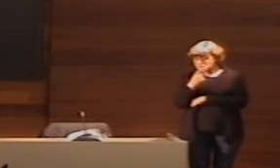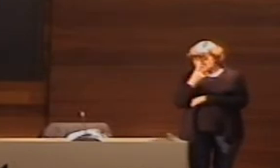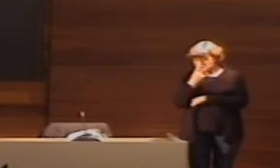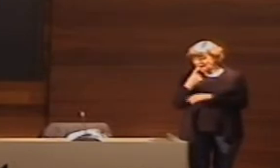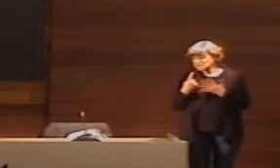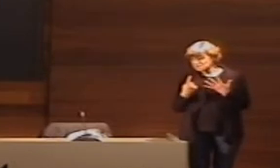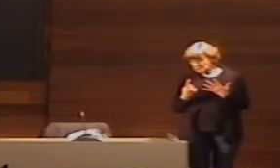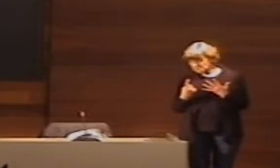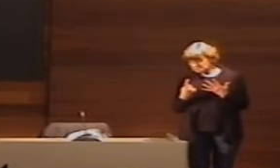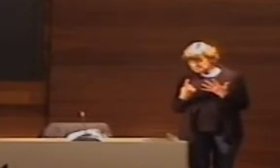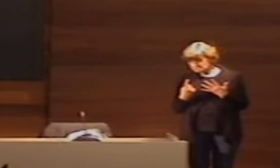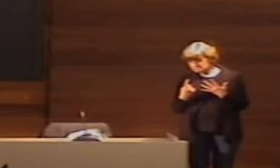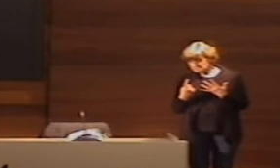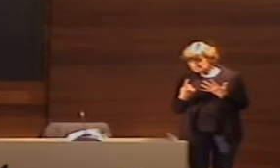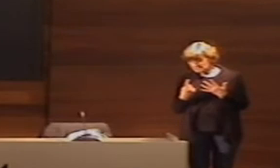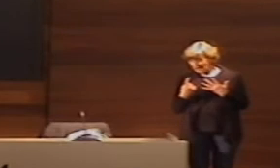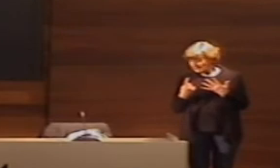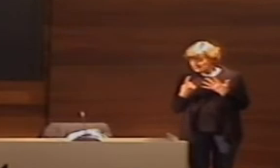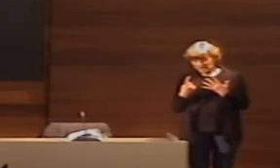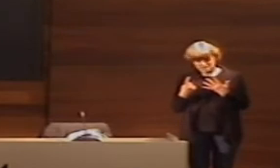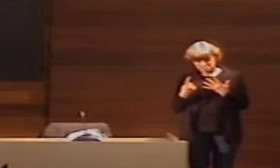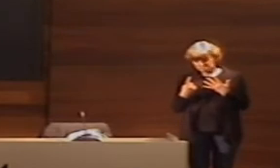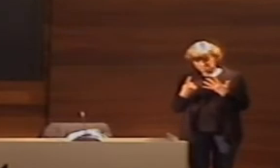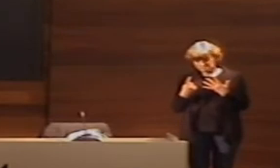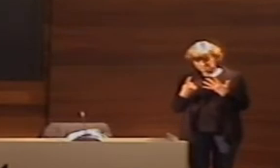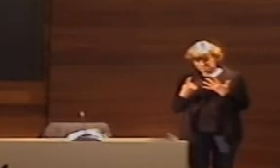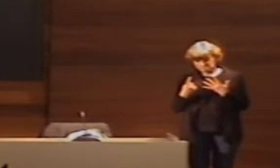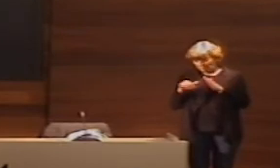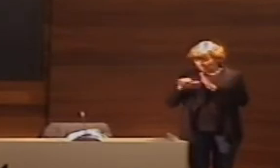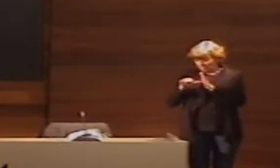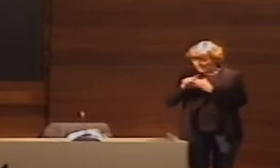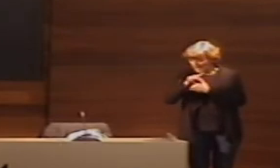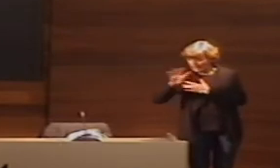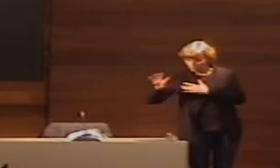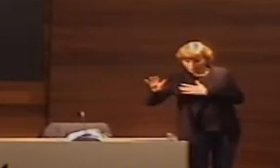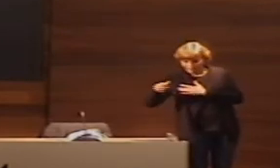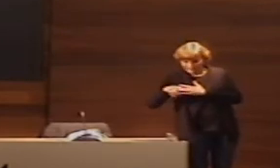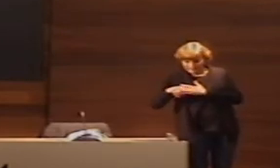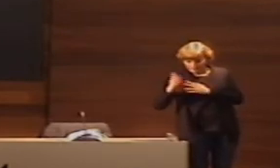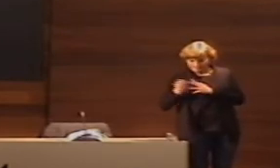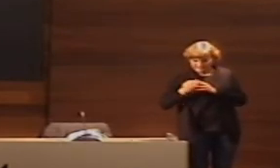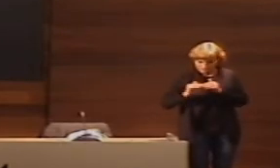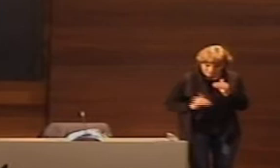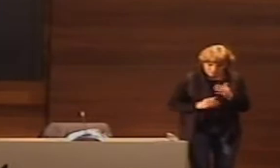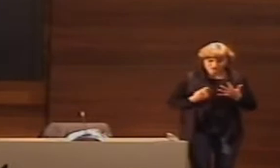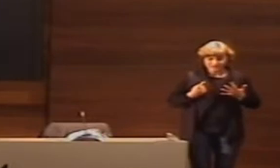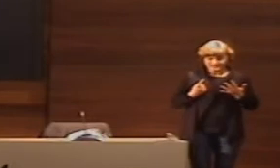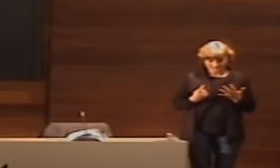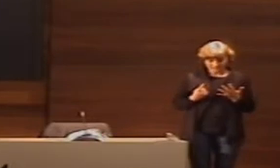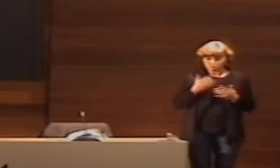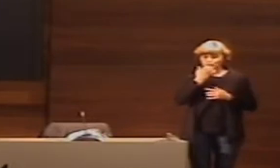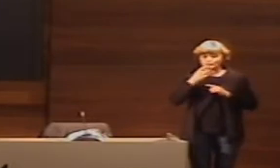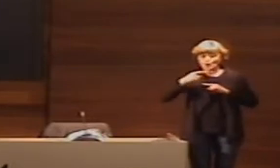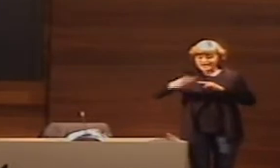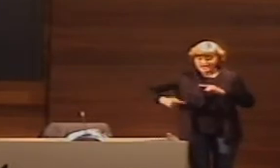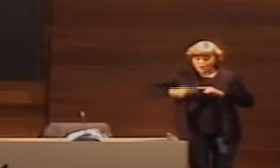creo que son 6 los mínimos legalmente exigibles: envases, neumáticos, RAEs, residuos de